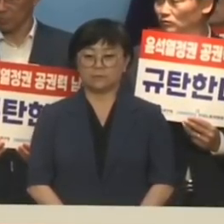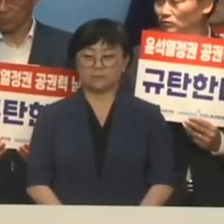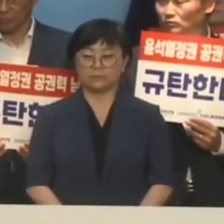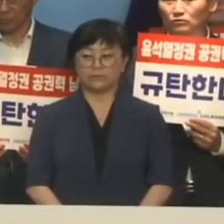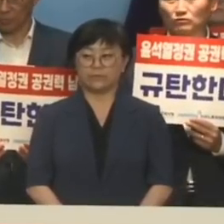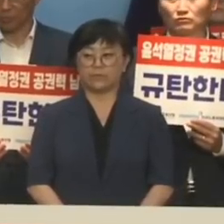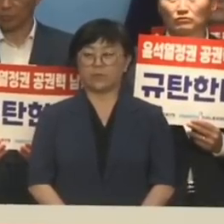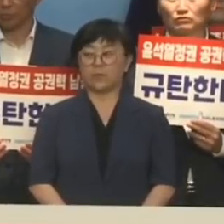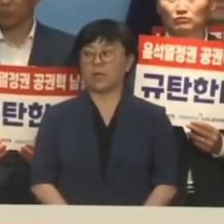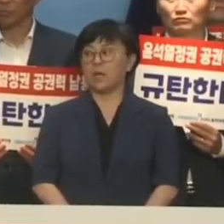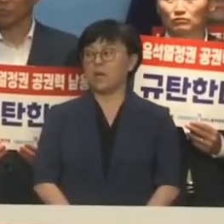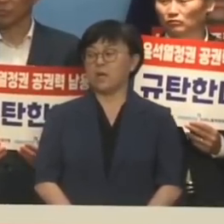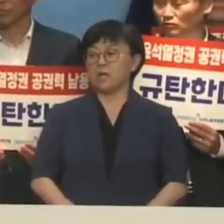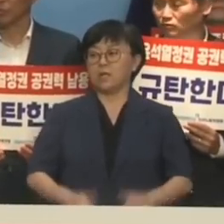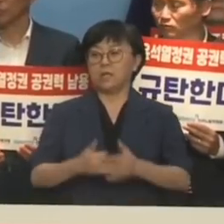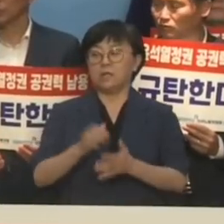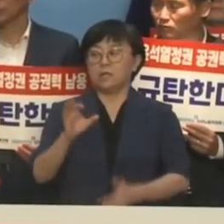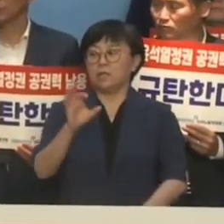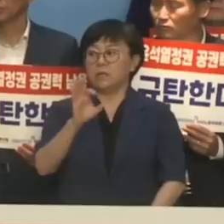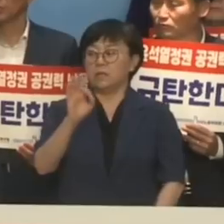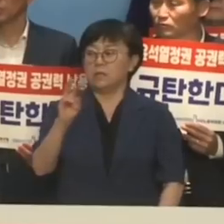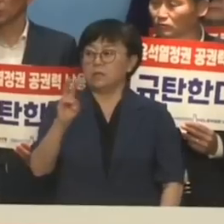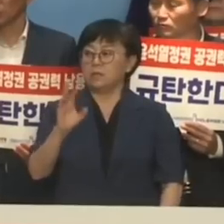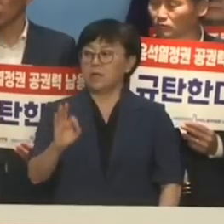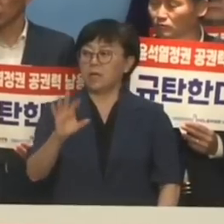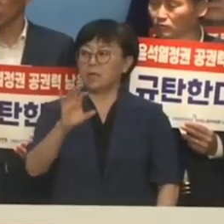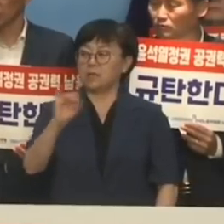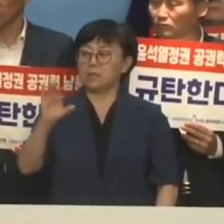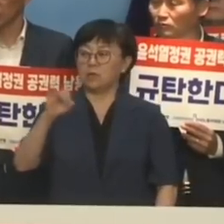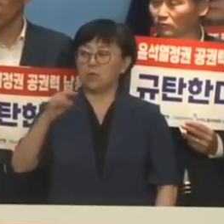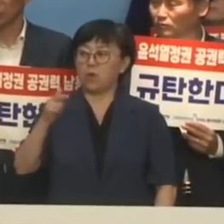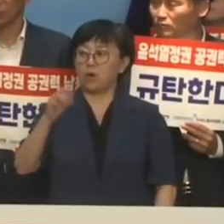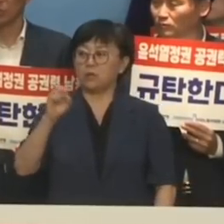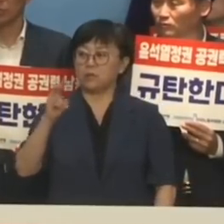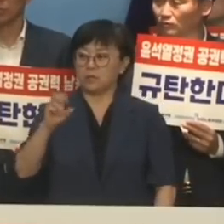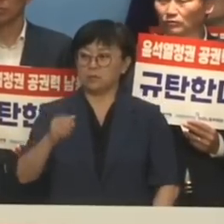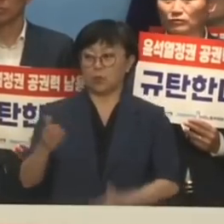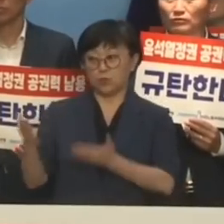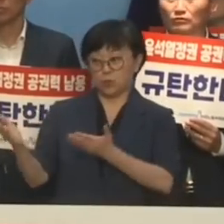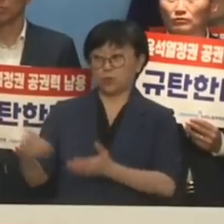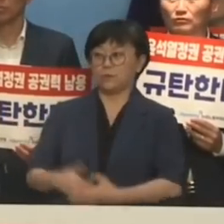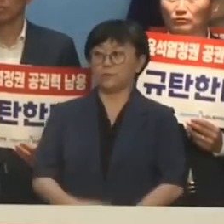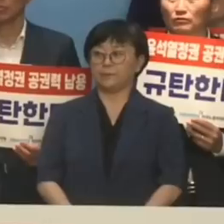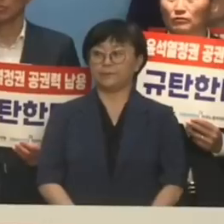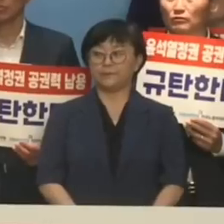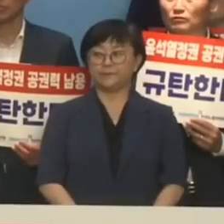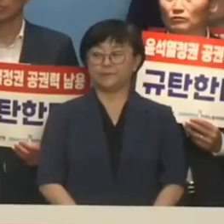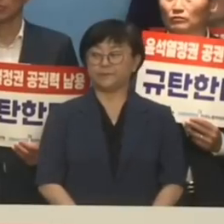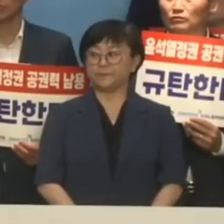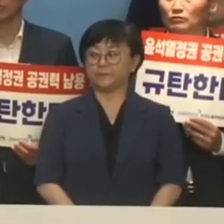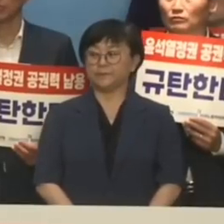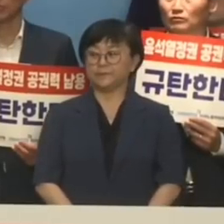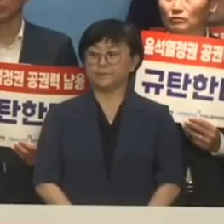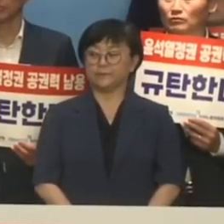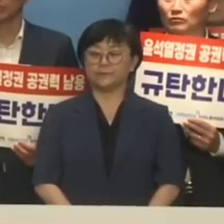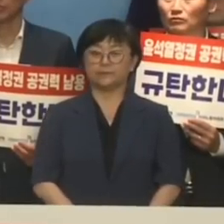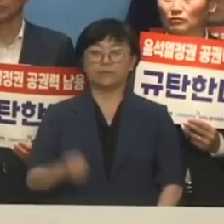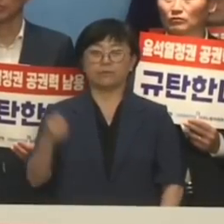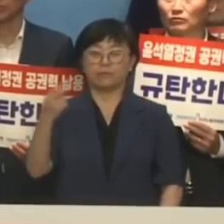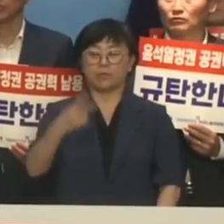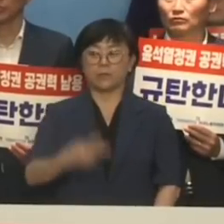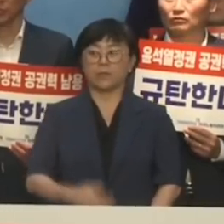네, 기자회견 과정에서 양희원 의원님 오셨습니다. 원영 의원님 오셨습니다. 네.